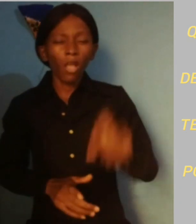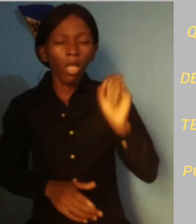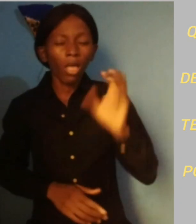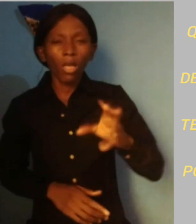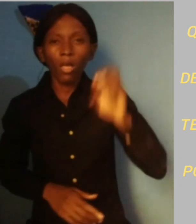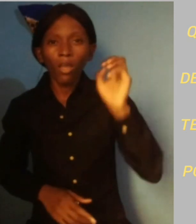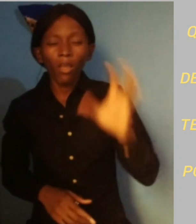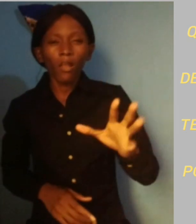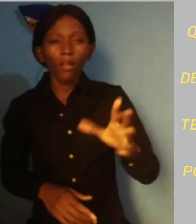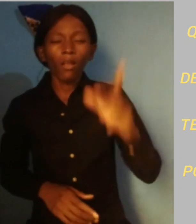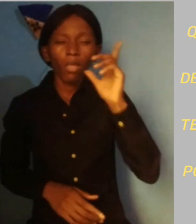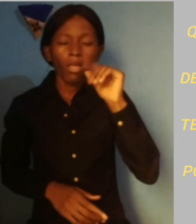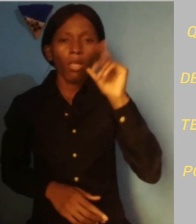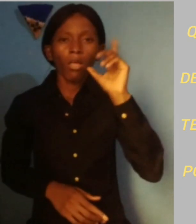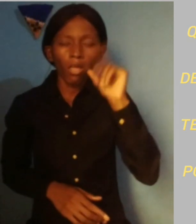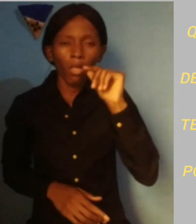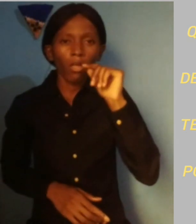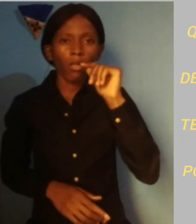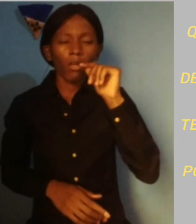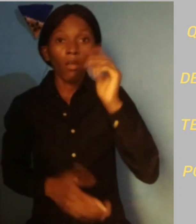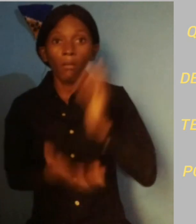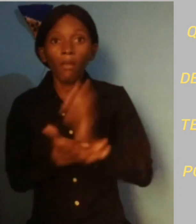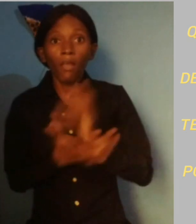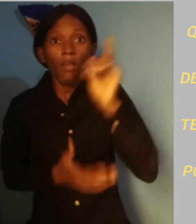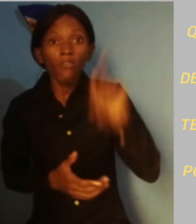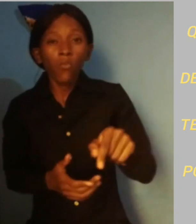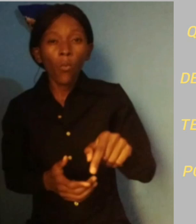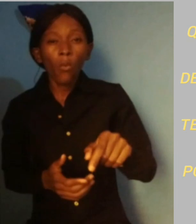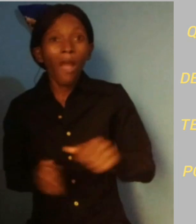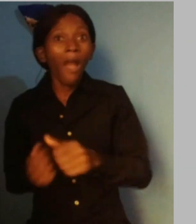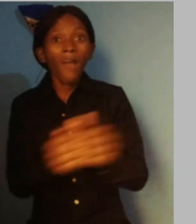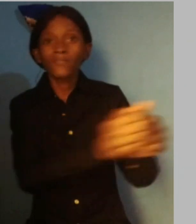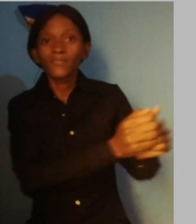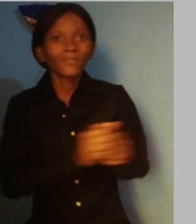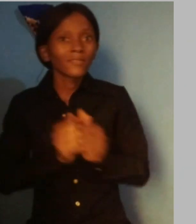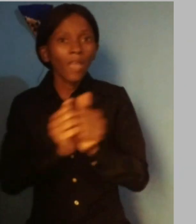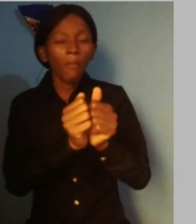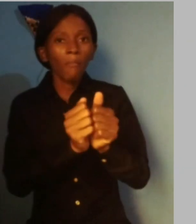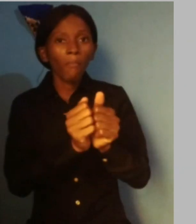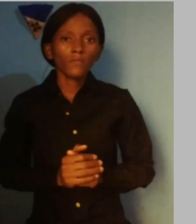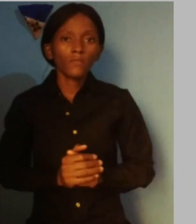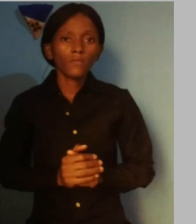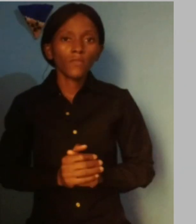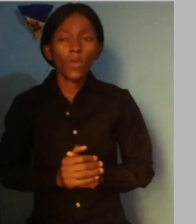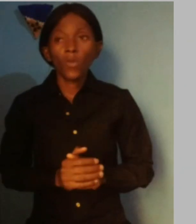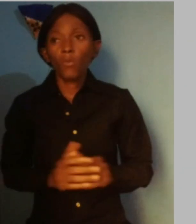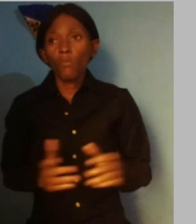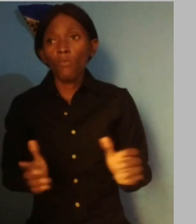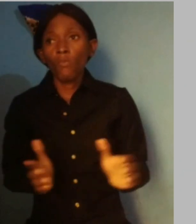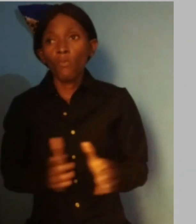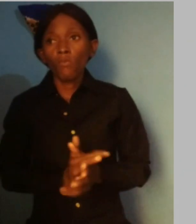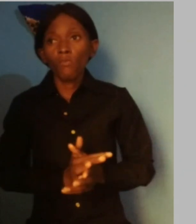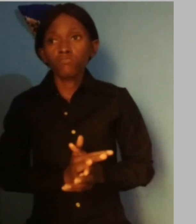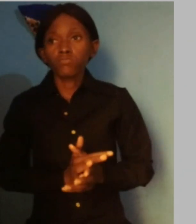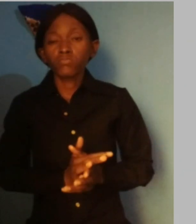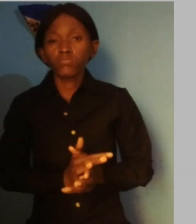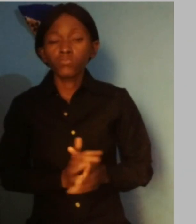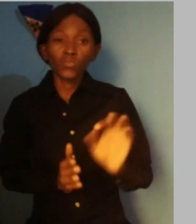Tous, nous devons faire des efforts tous les jours pour vivre ensemble. C'est difficile,